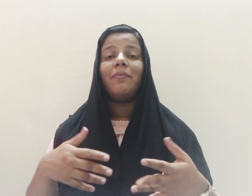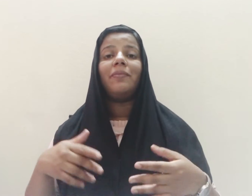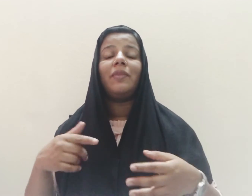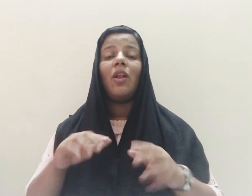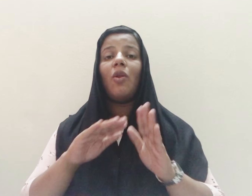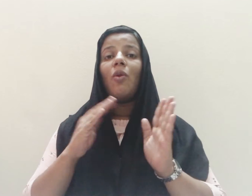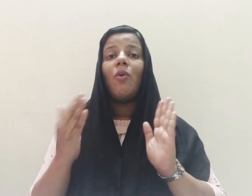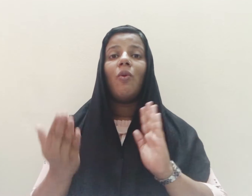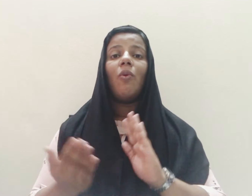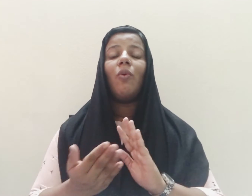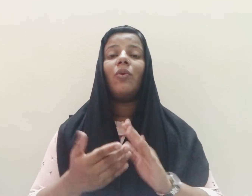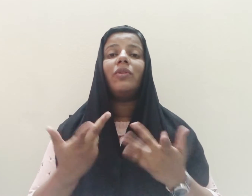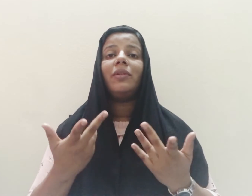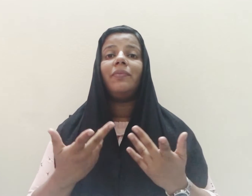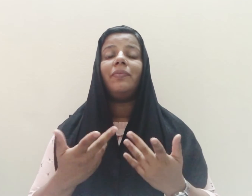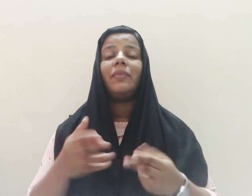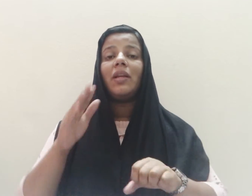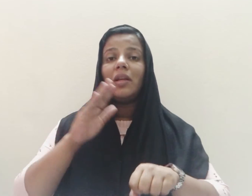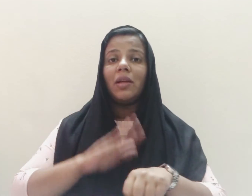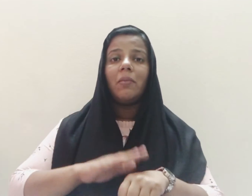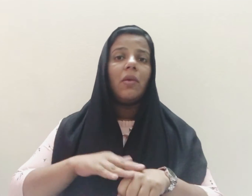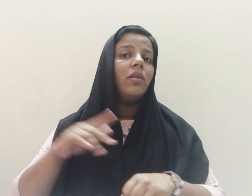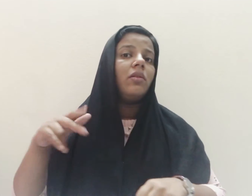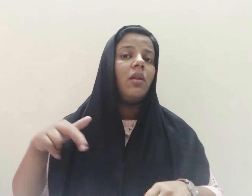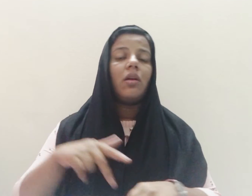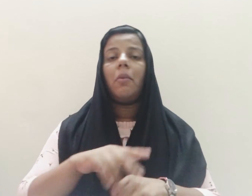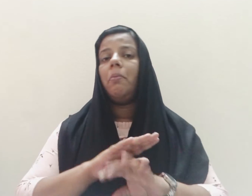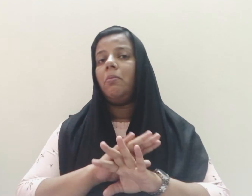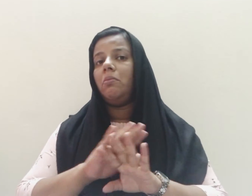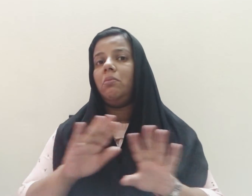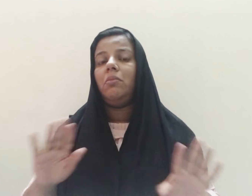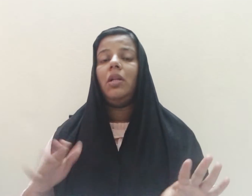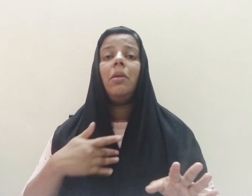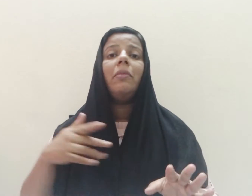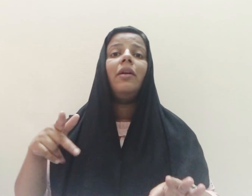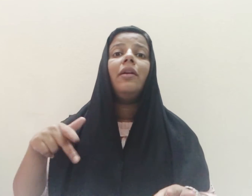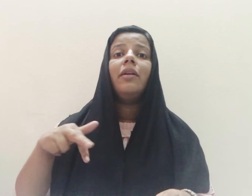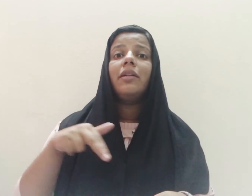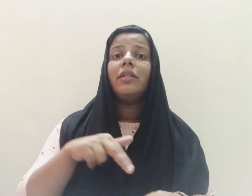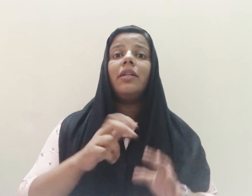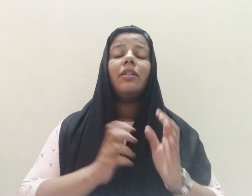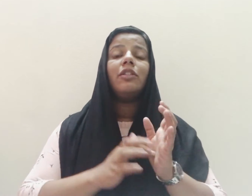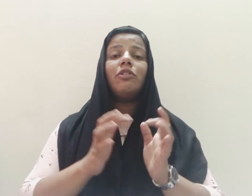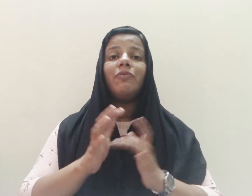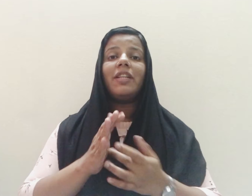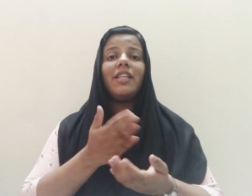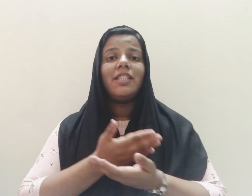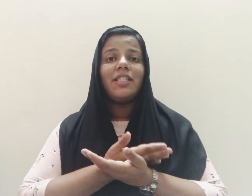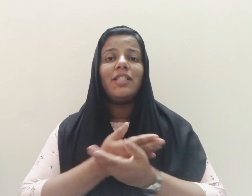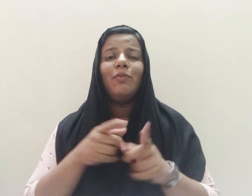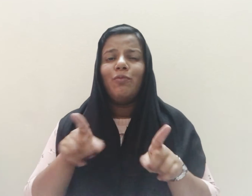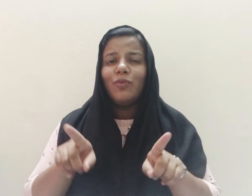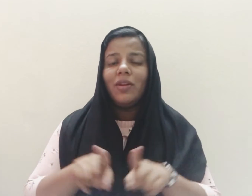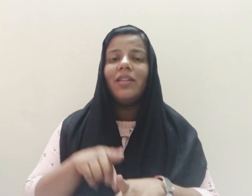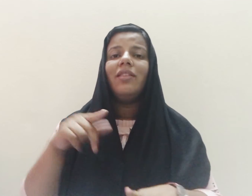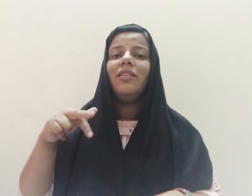ഇമ്പങ്ങളിൽപ്പെട്ട് ലോകത്തിൻ്റെതായ അനുഭവങ്ങളിൽ നടക്കാൻ പാടില്ല. നമ്മൾ നടക്കുന്നത് കർത്താവിൻ്റെ ഹിതപ്രകാരമായിരിക്കണം